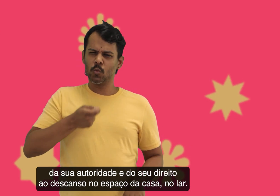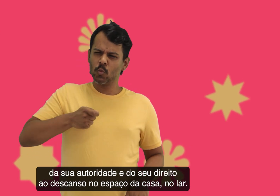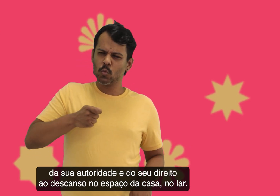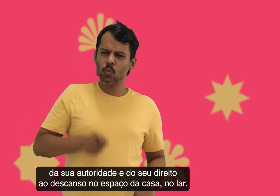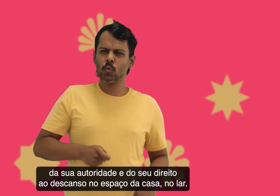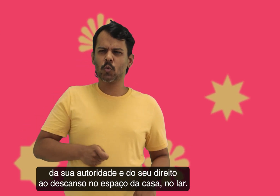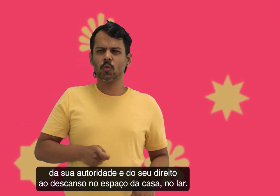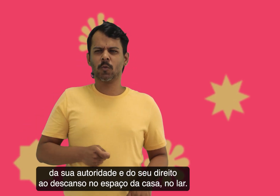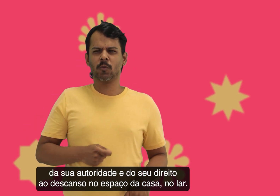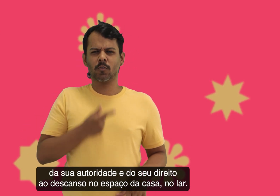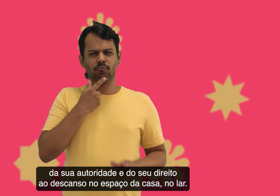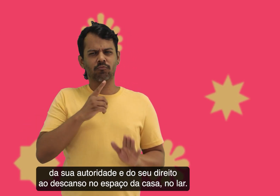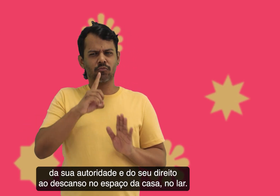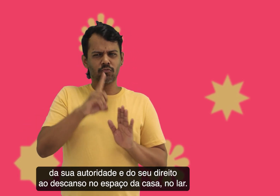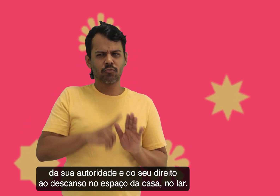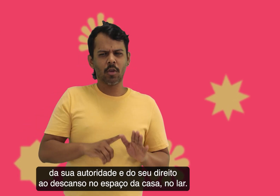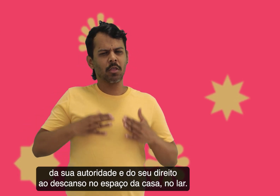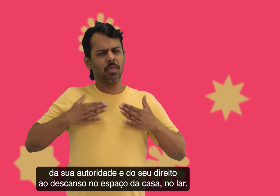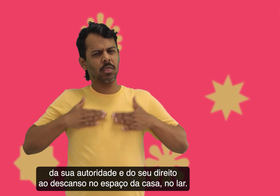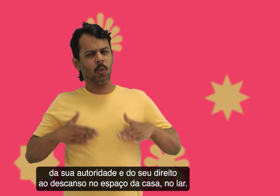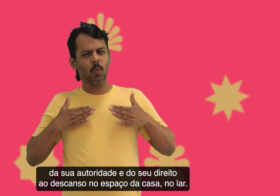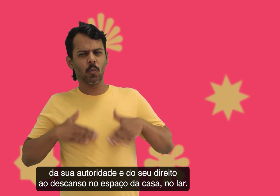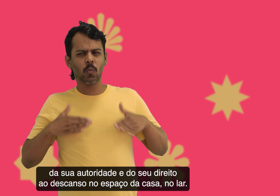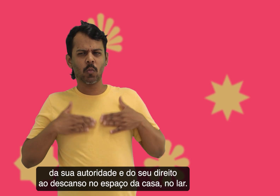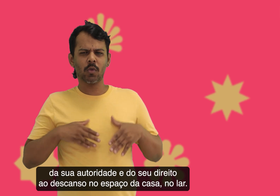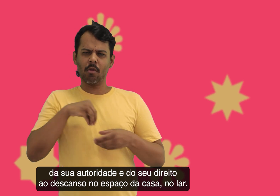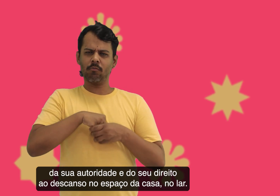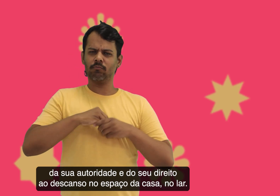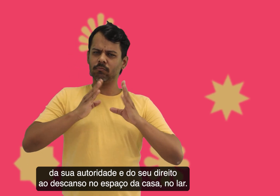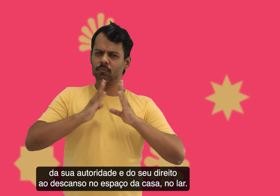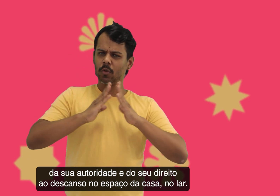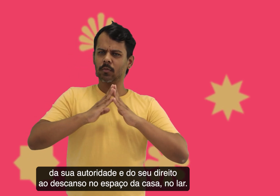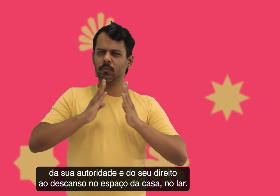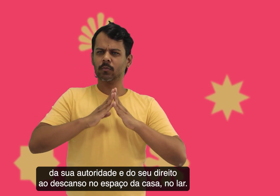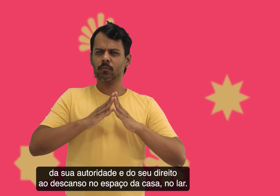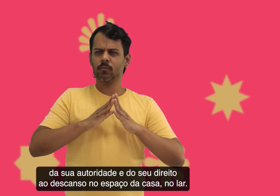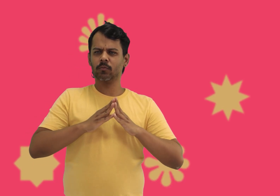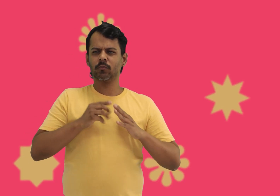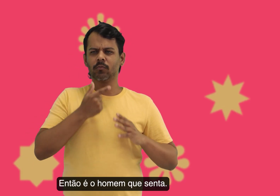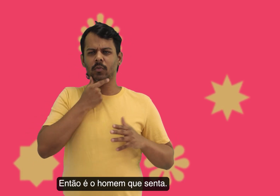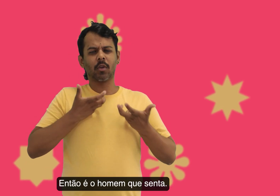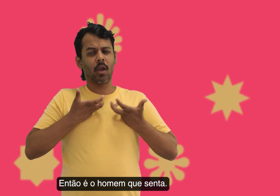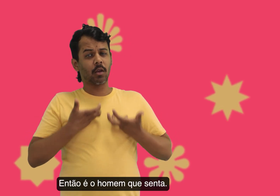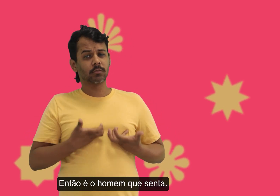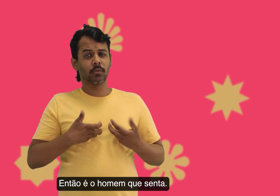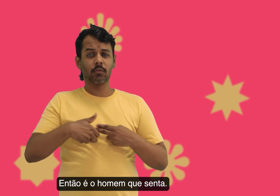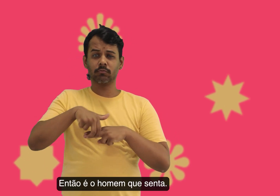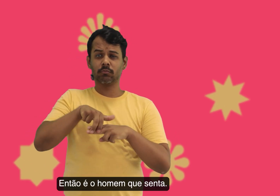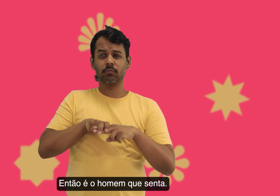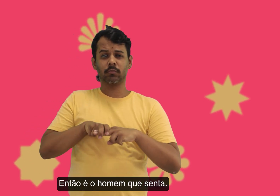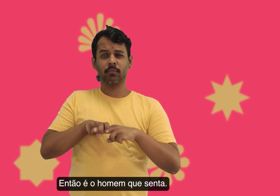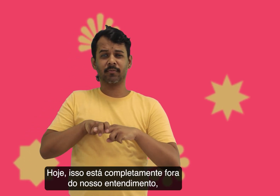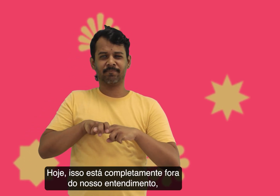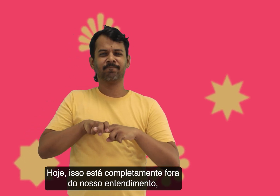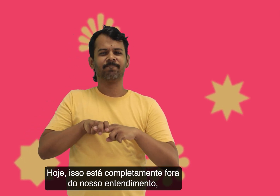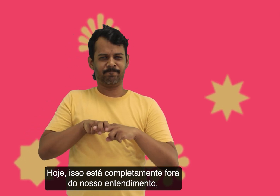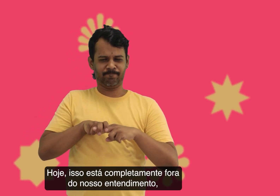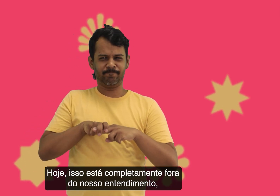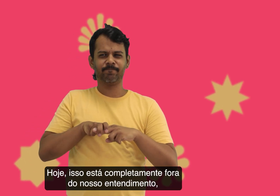sua autoridade e do seu direito ao descanso no espaço da casa, no lar, né? Então, é o homem que senta. Hoje, isso